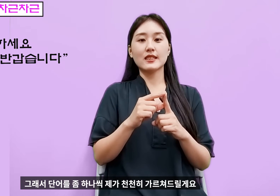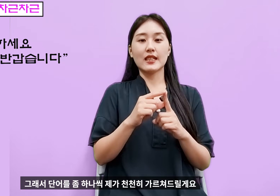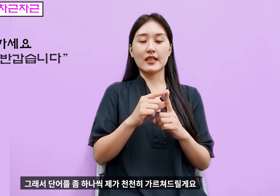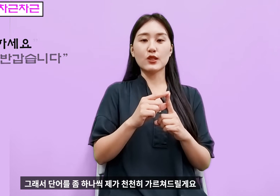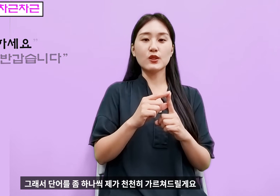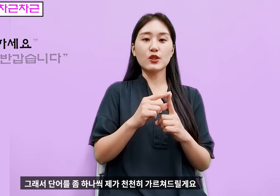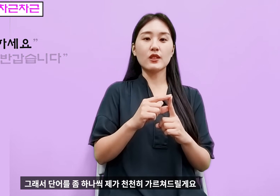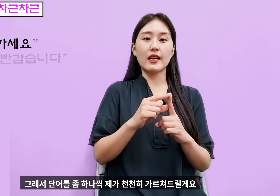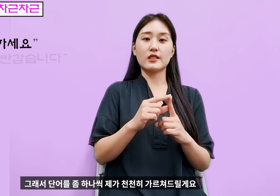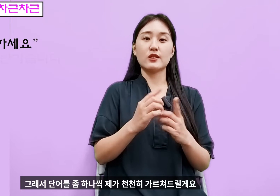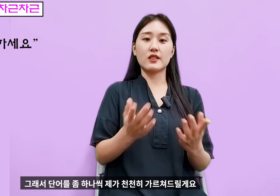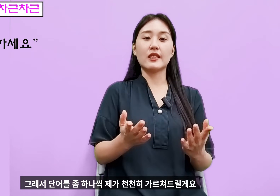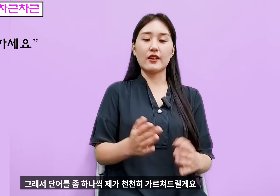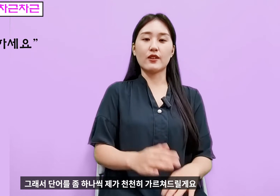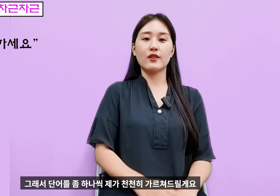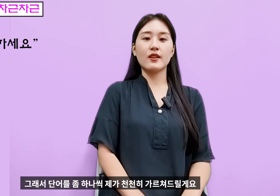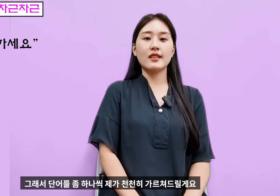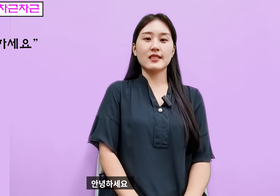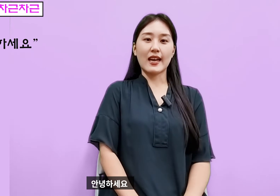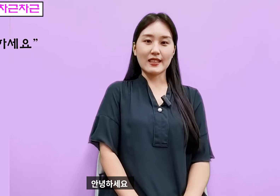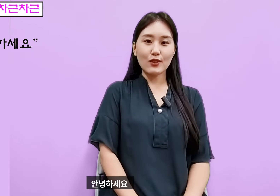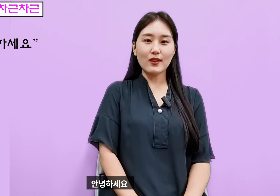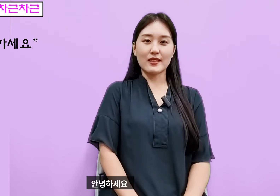제가 천천히 가르쳐 드릴게요. 자, 안녕하세요.